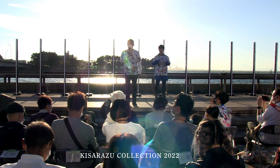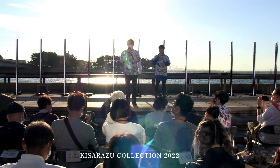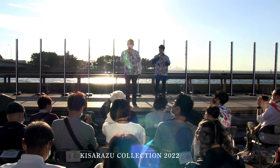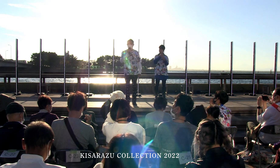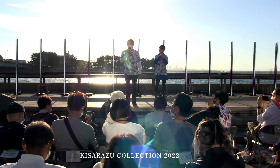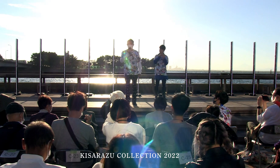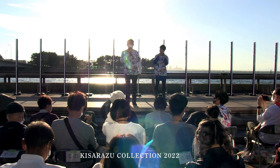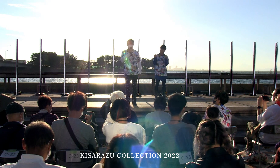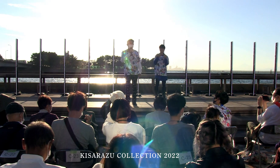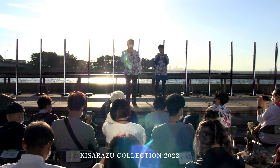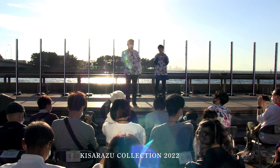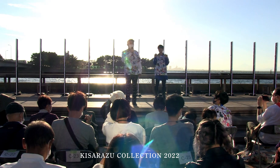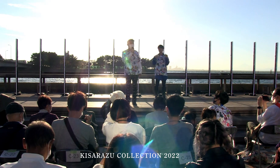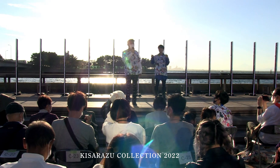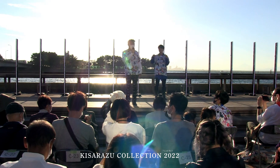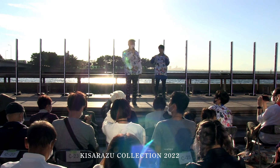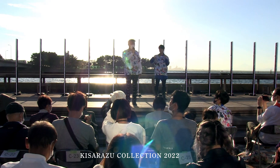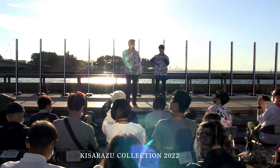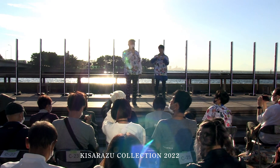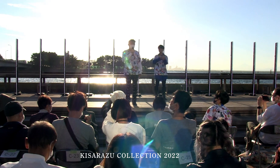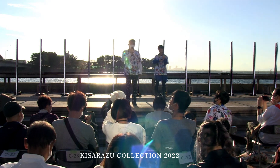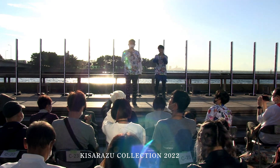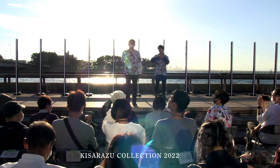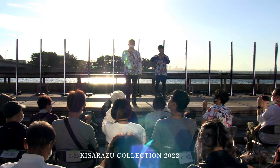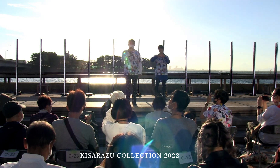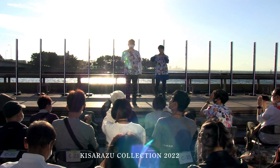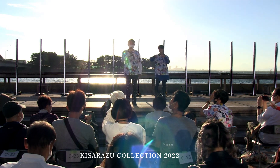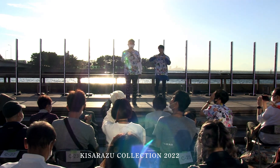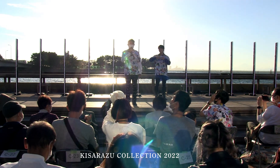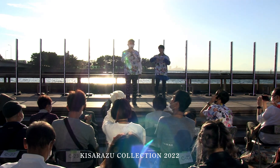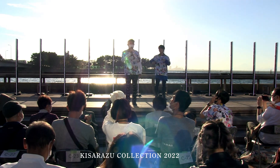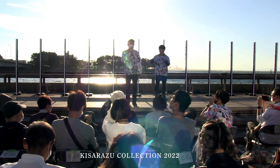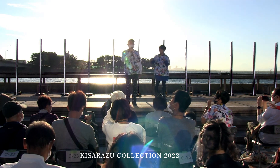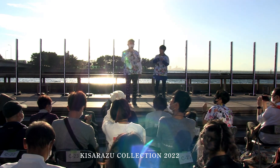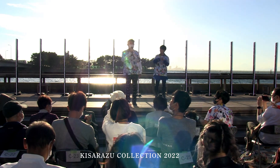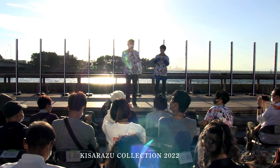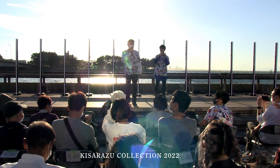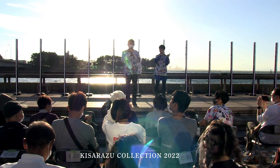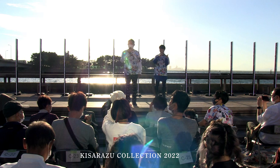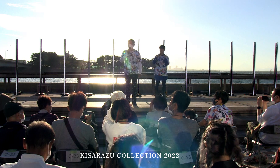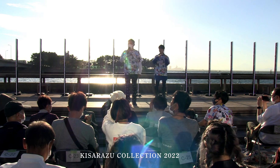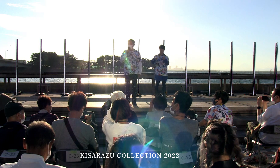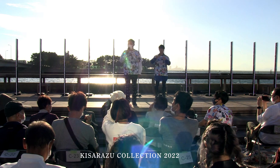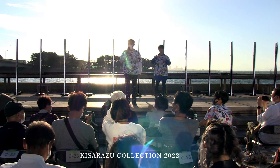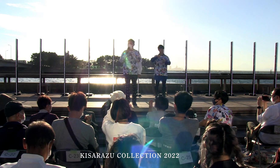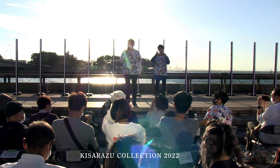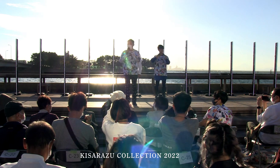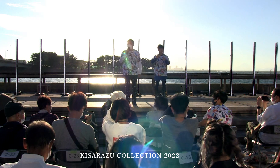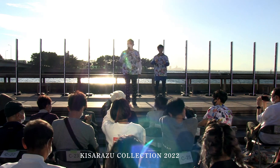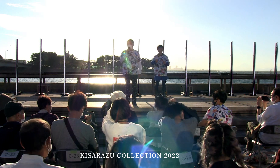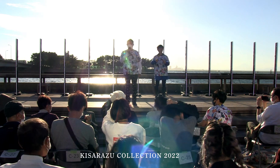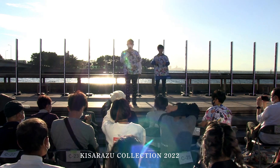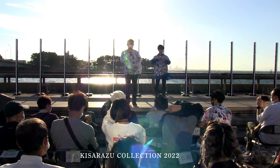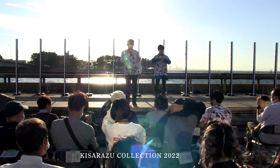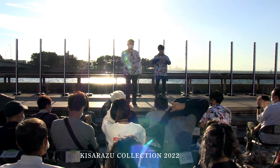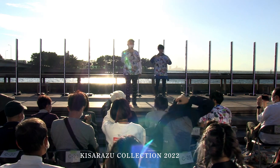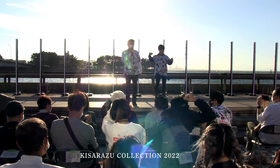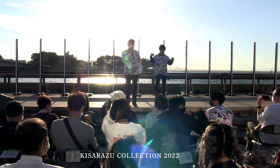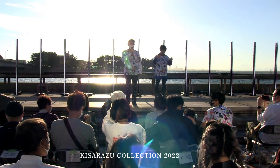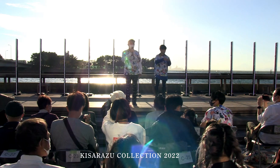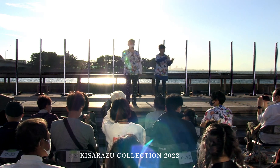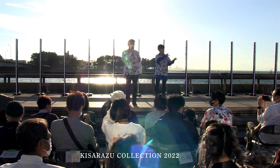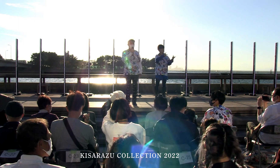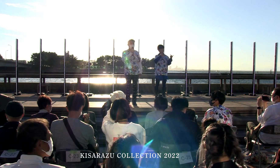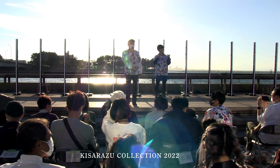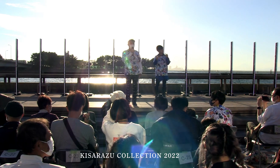に力をお借りしまして、今日までご準備をしてきたわけでございますので、ぜひ最後までゆっくり